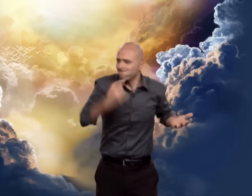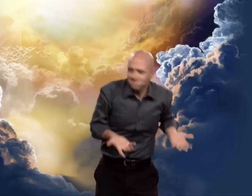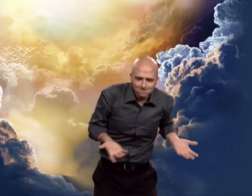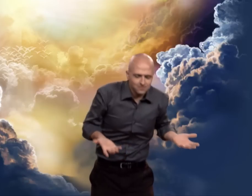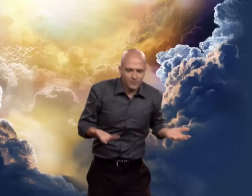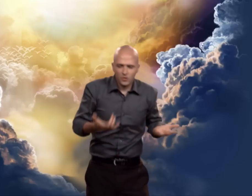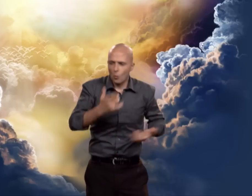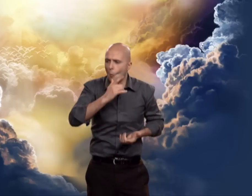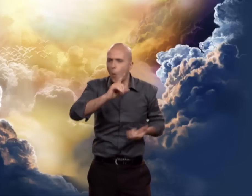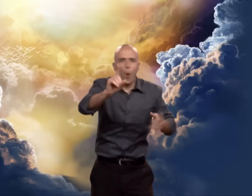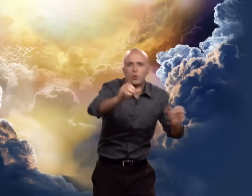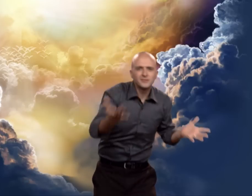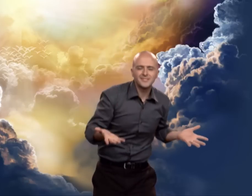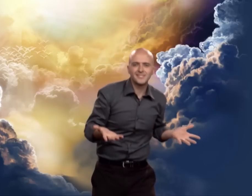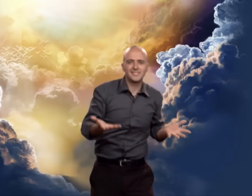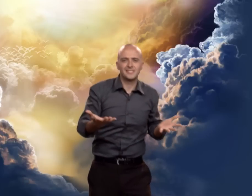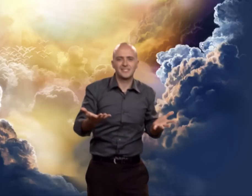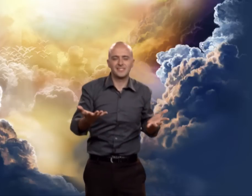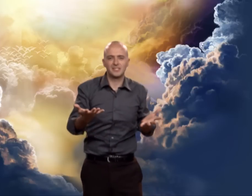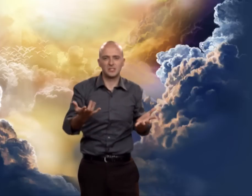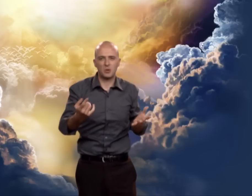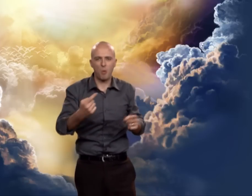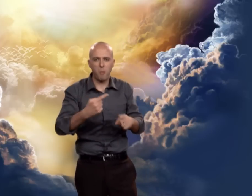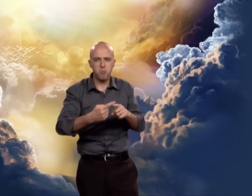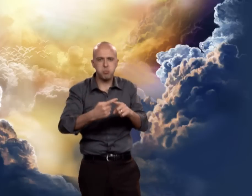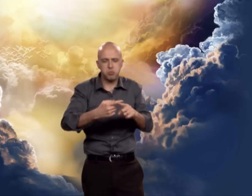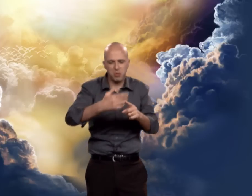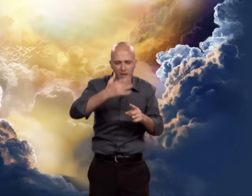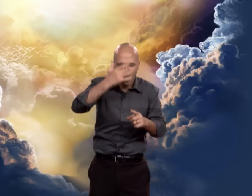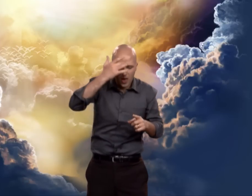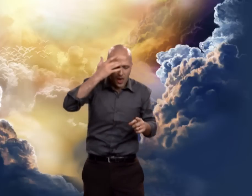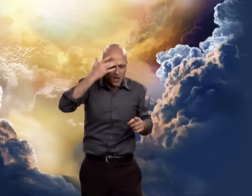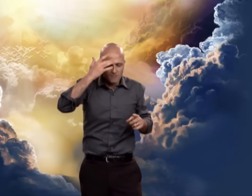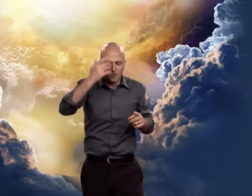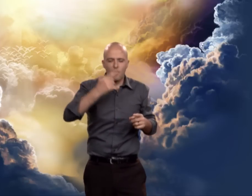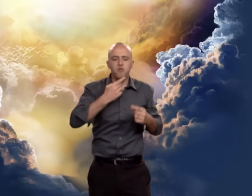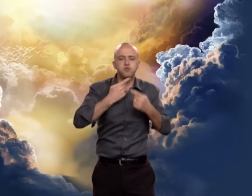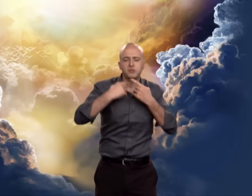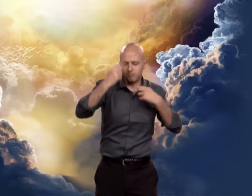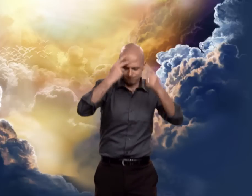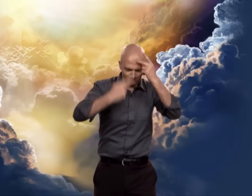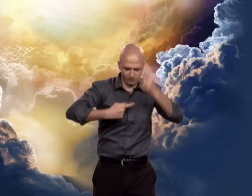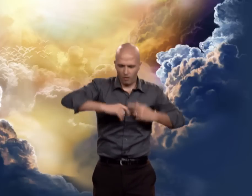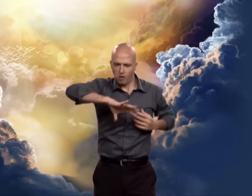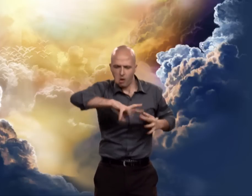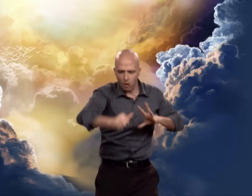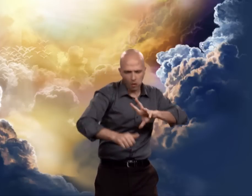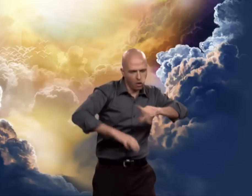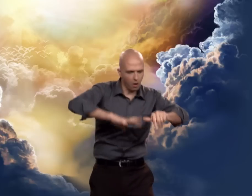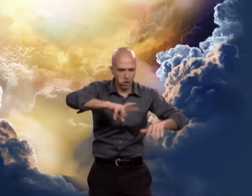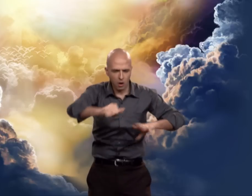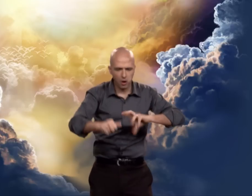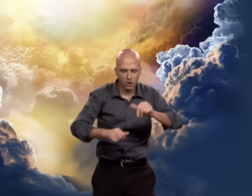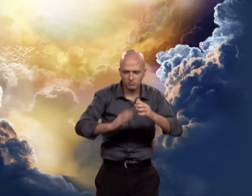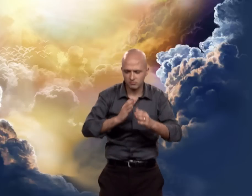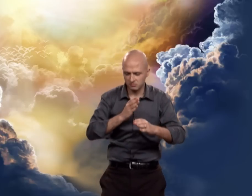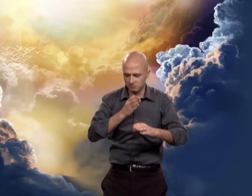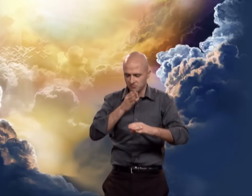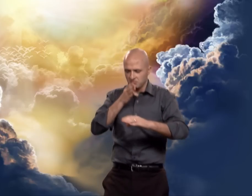mortos, quem te louvará? Paulo escreve: se os mortos não ressuscitam, nem mesmo Cristo ressuscitou. E se Cristo